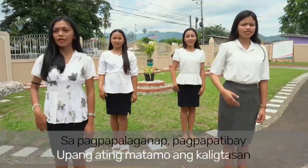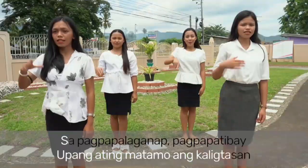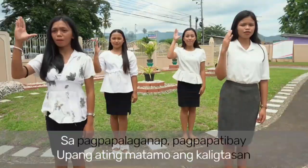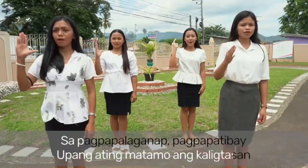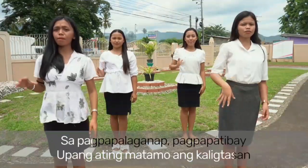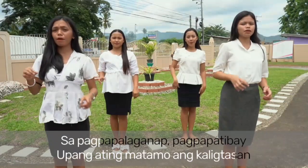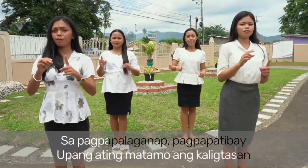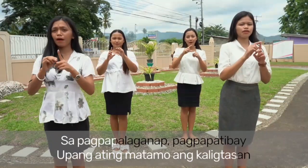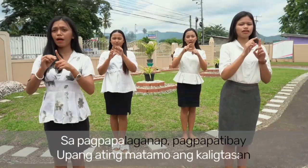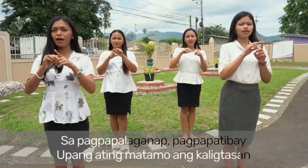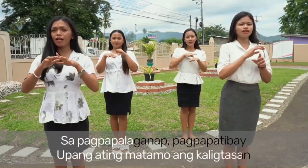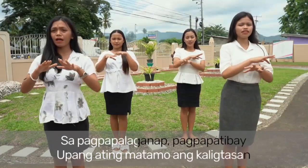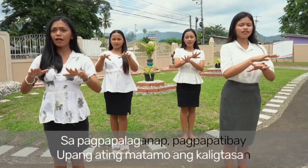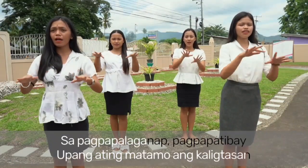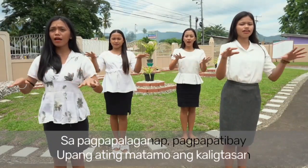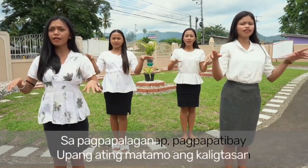Sa pagpapalaganap,